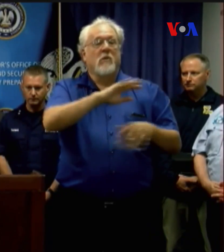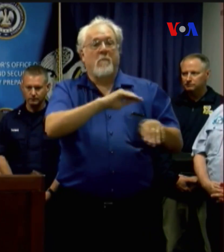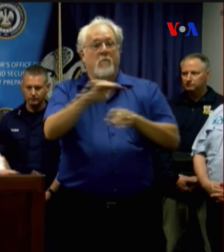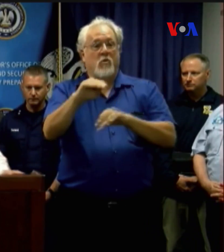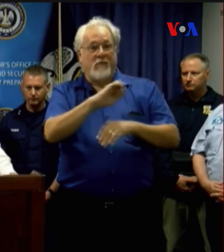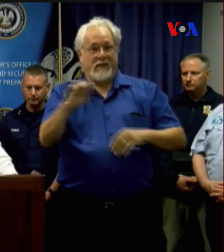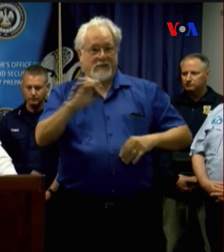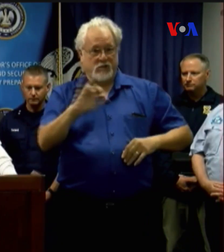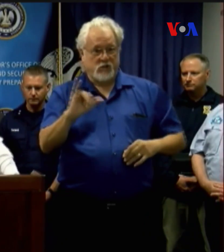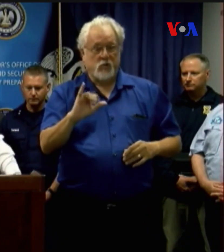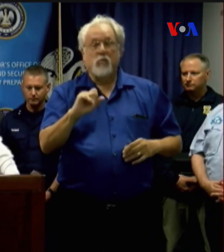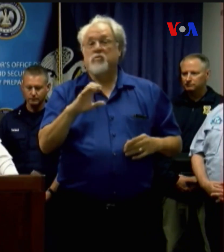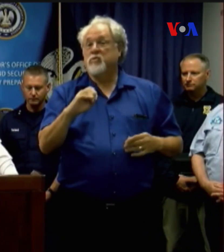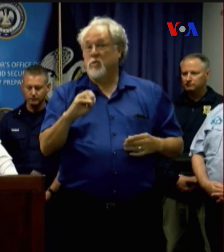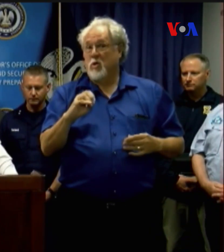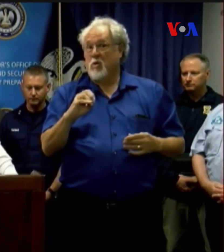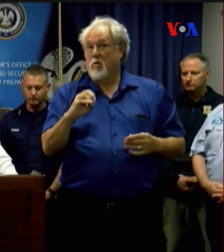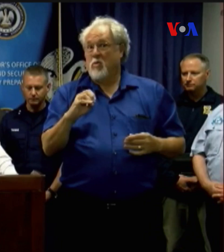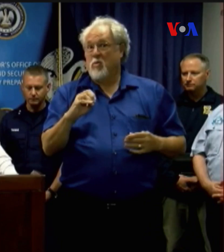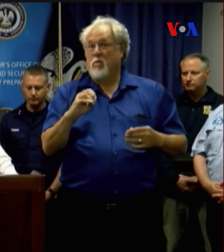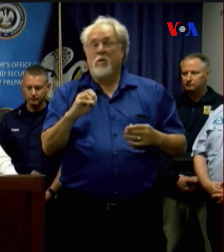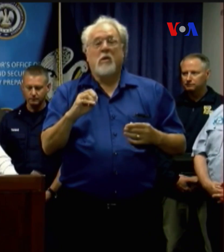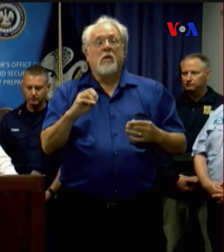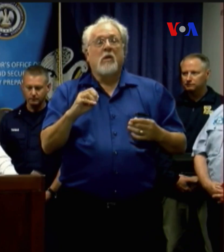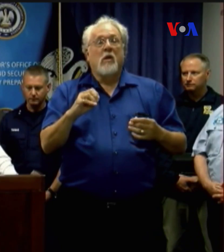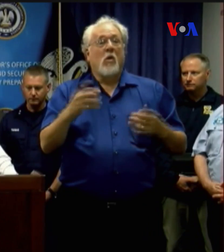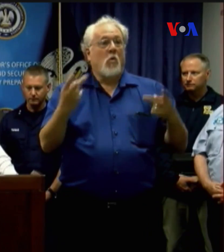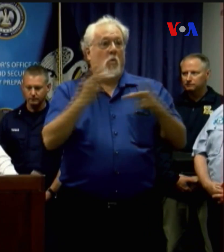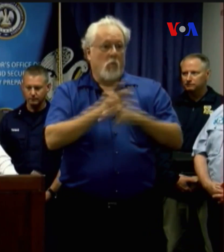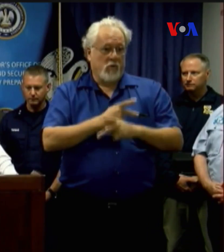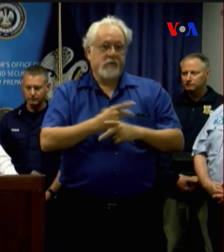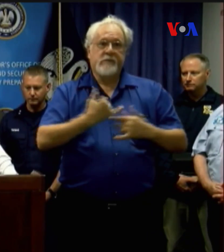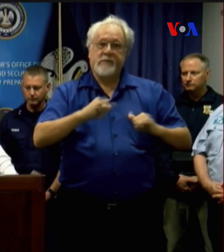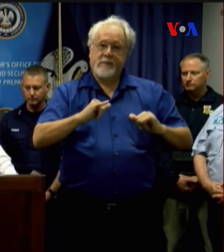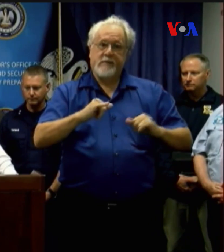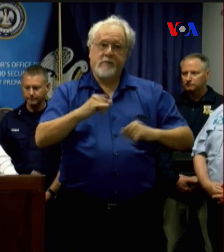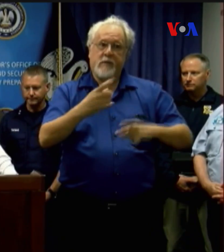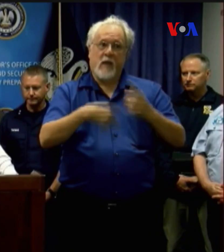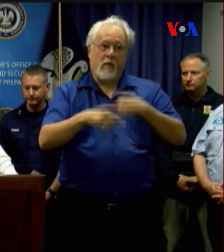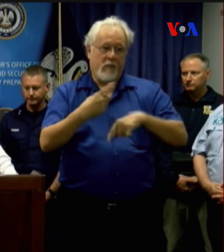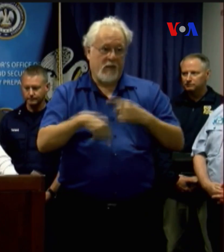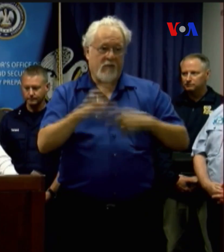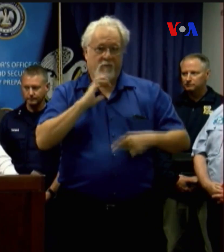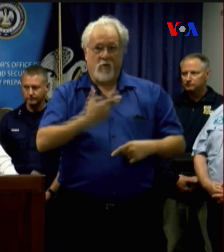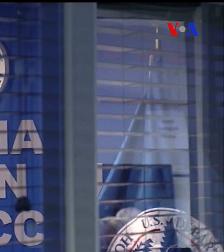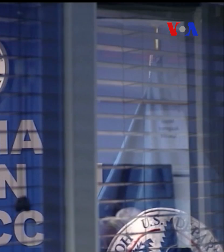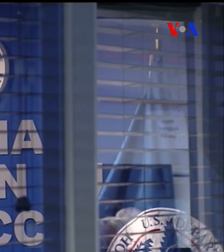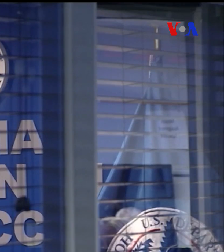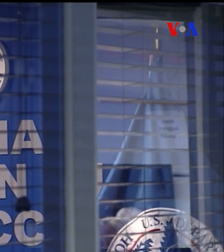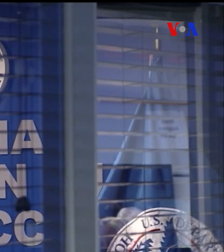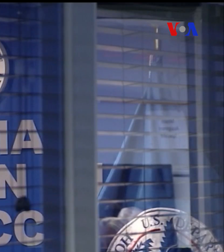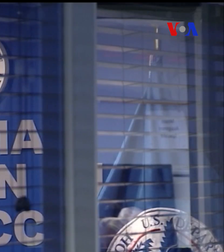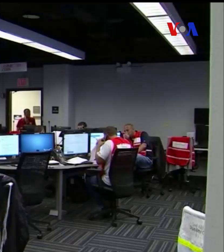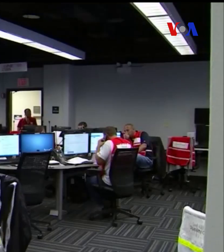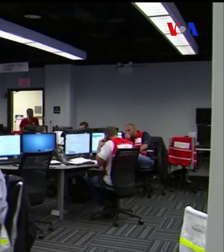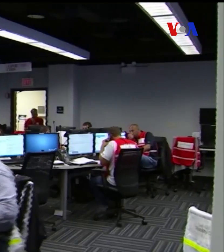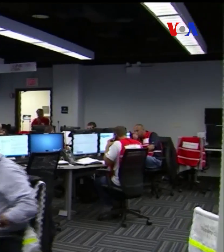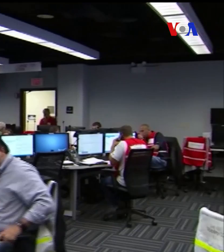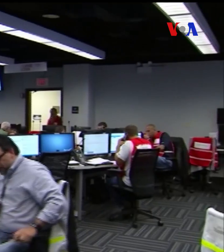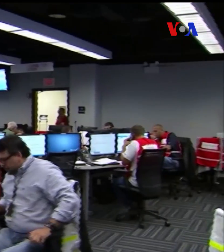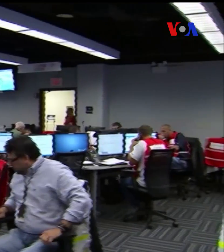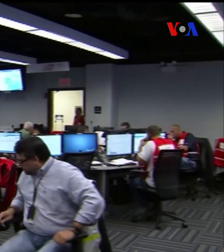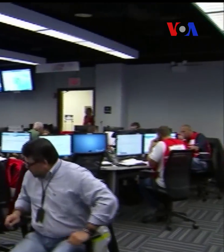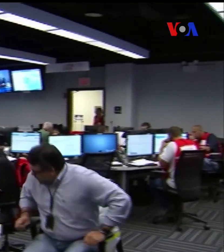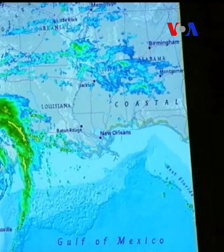fenómeno se afasta em direção ao leste. A probabilidade é que aqui em Louisiana seja muito pior. A proposta de orçamento